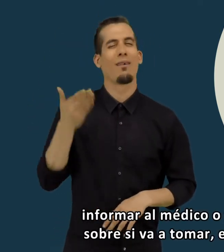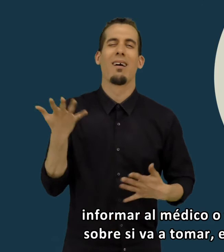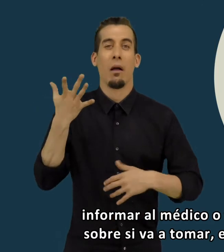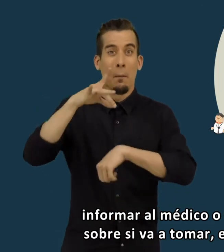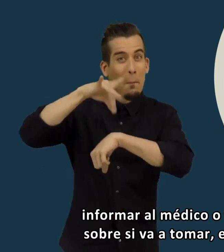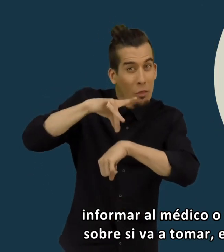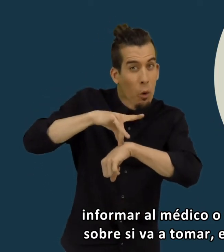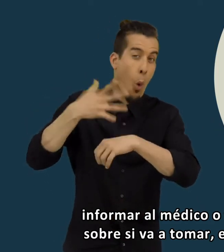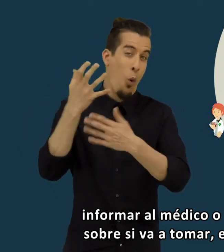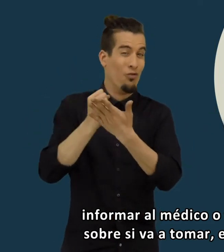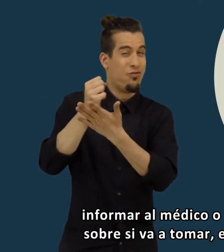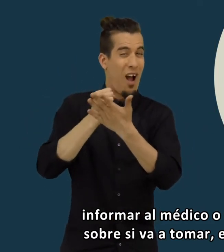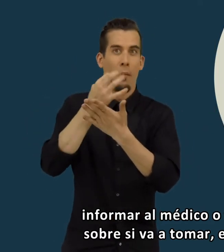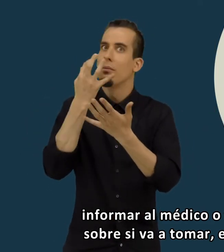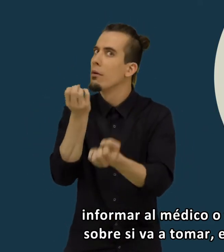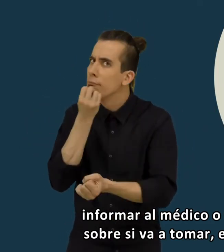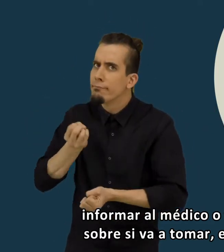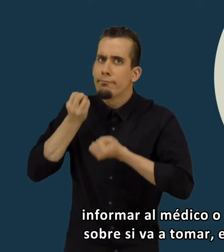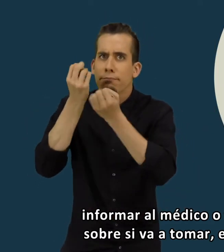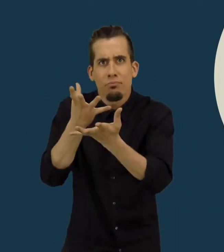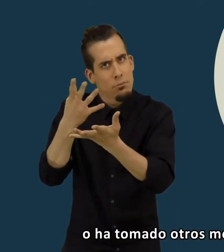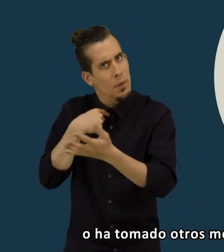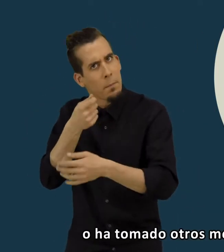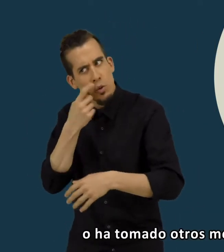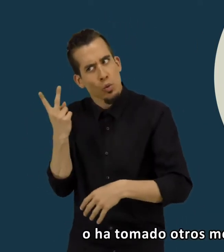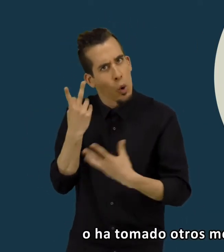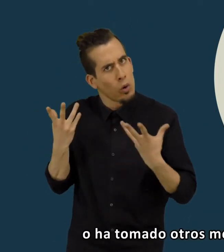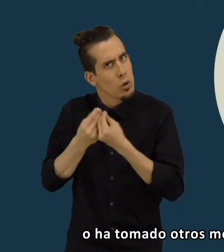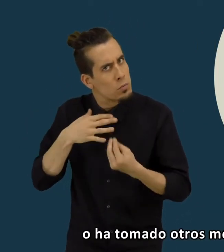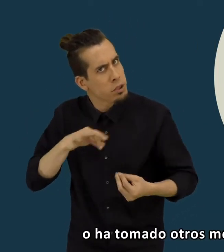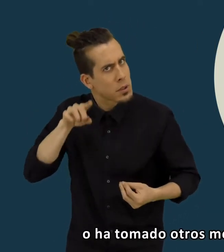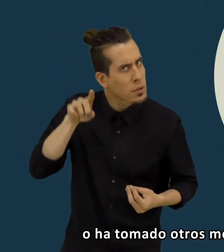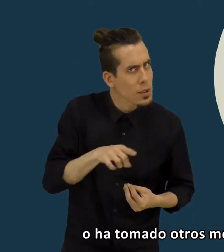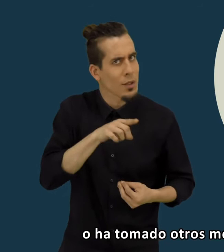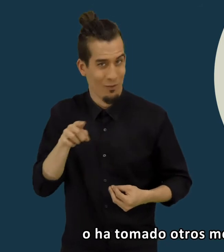a tomar, está tomando o ha tomado otros medicamentos.